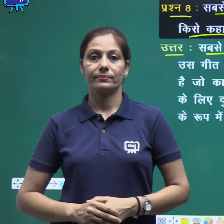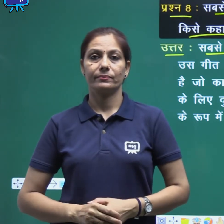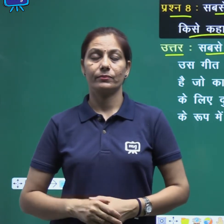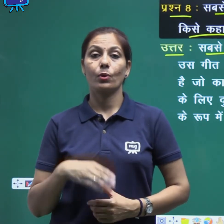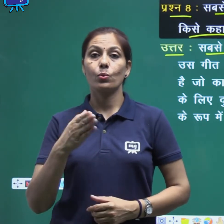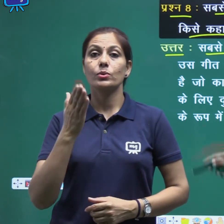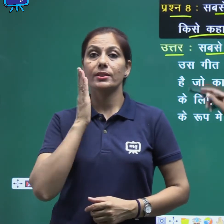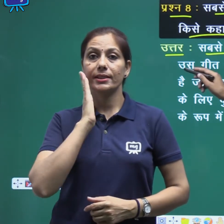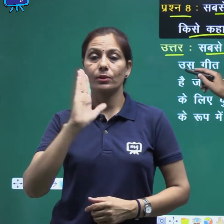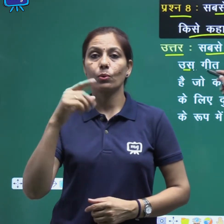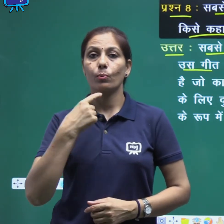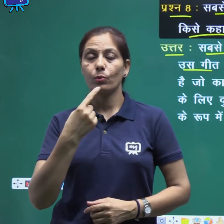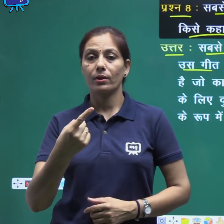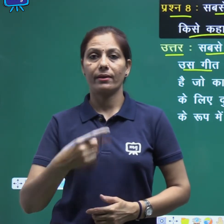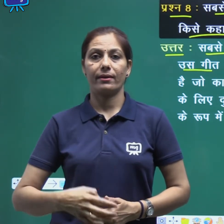उस गीत को कहा गया है